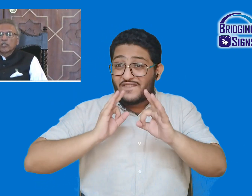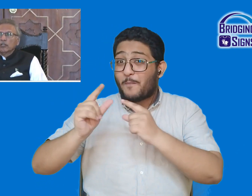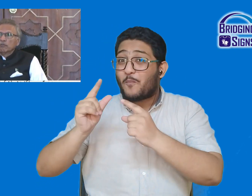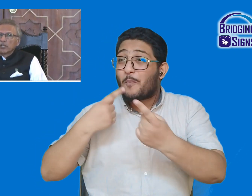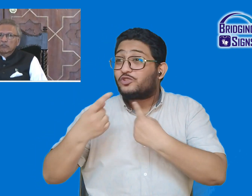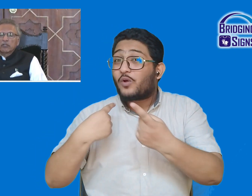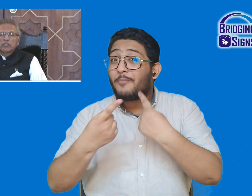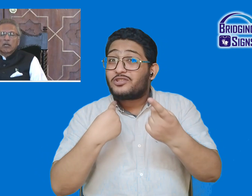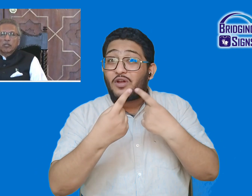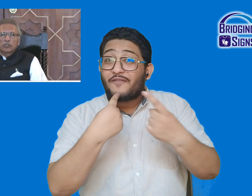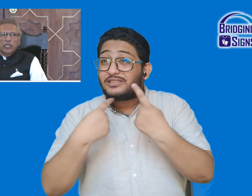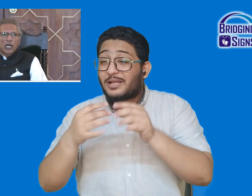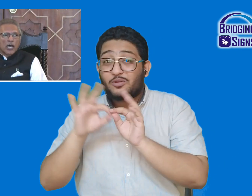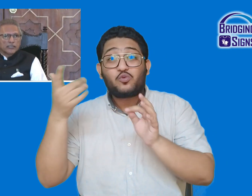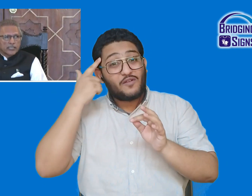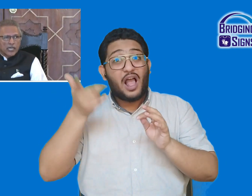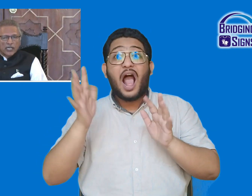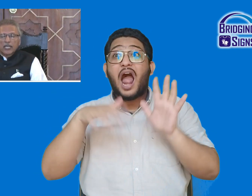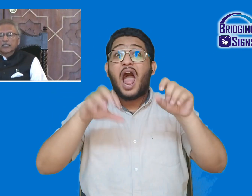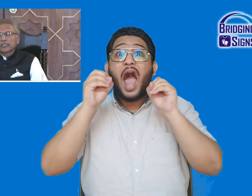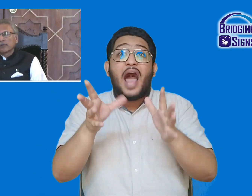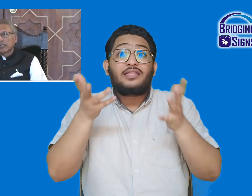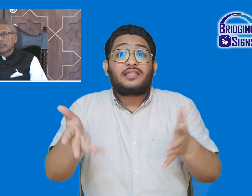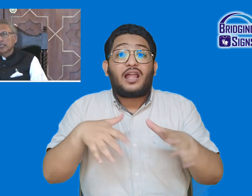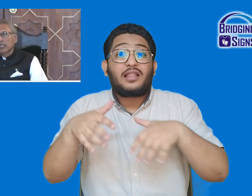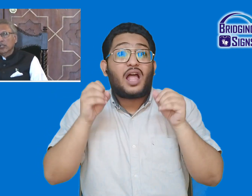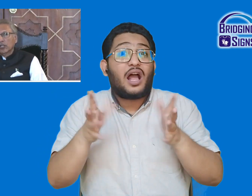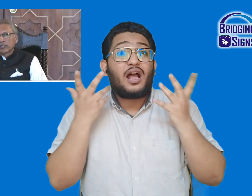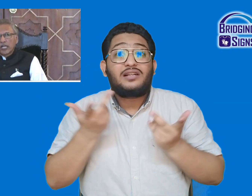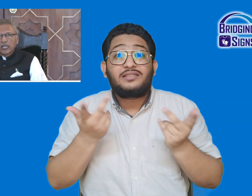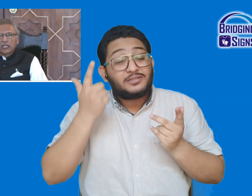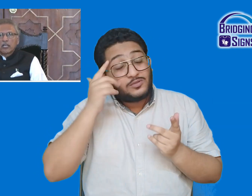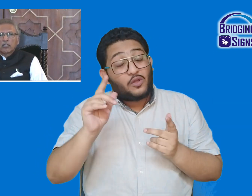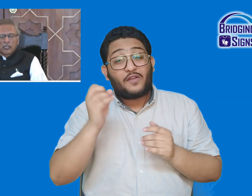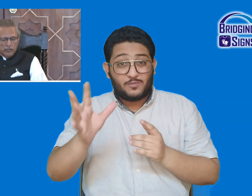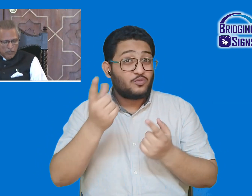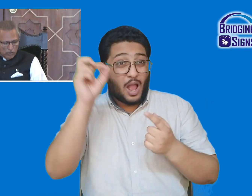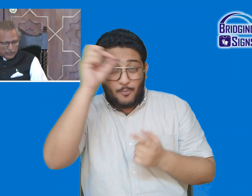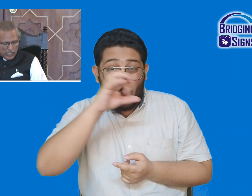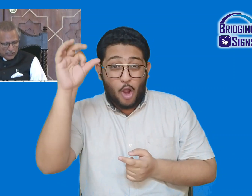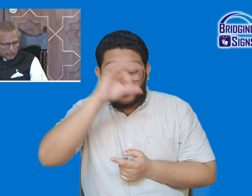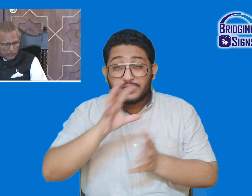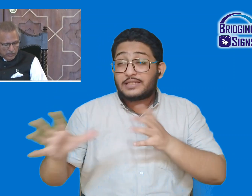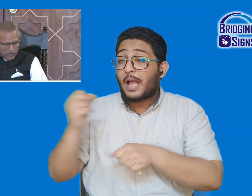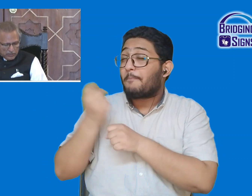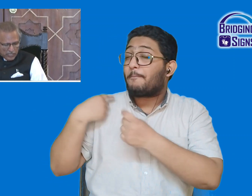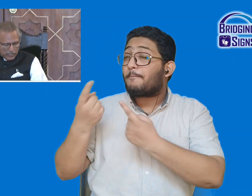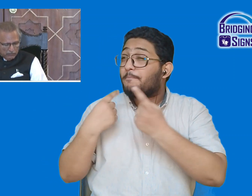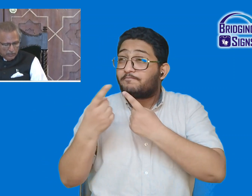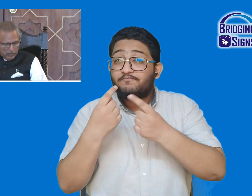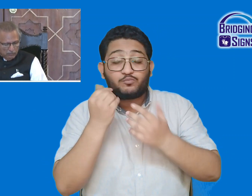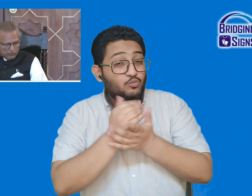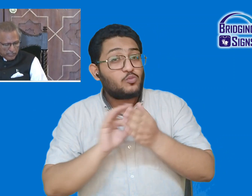کے مشورے بھی شامل ہو جائیں آج کے حالات کے اعتبار سے، اور سارے ائمہ اور مشائخ کے بھی